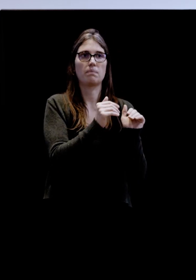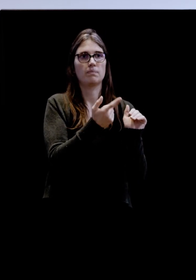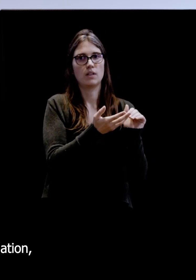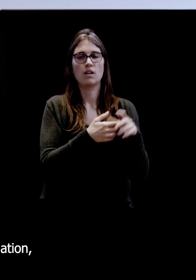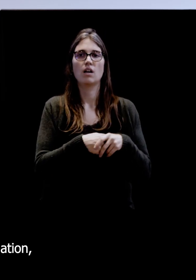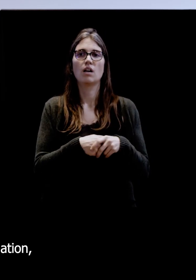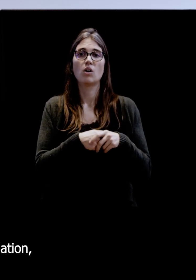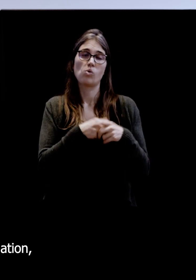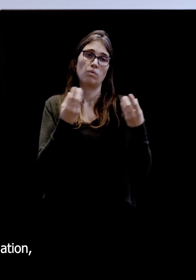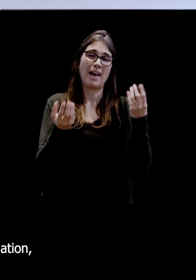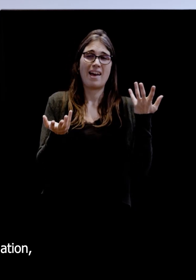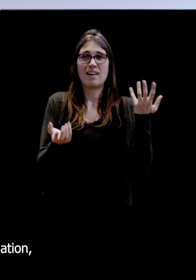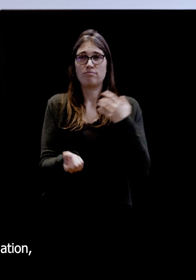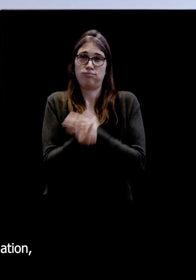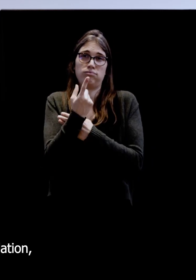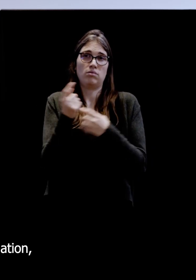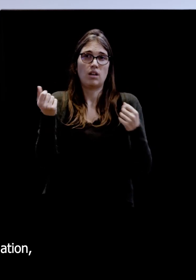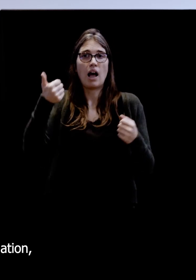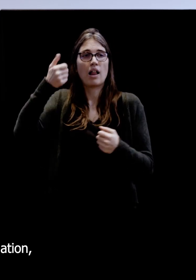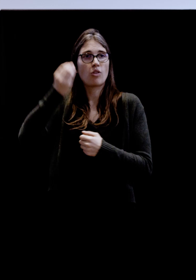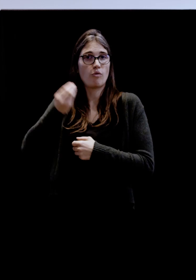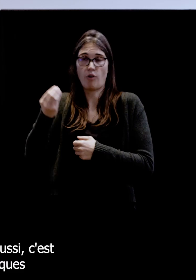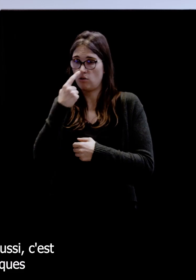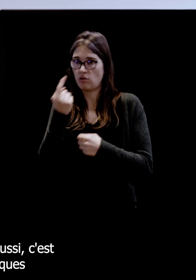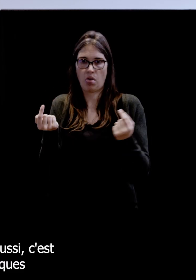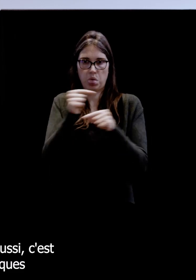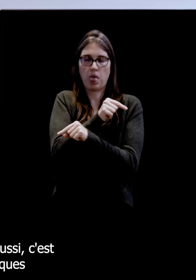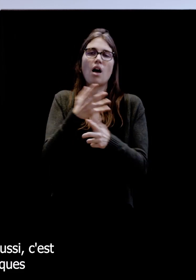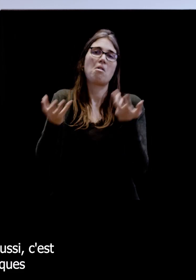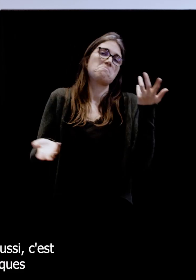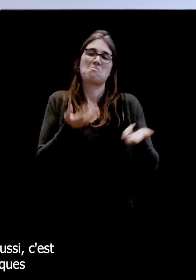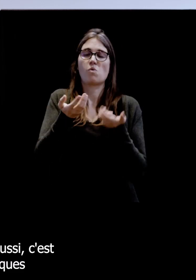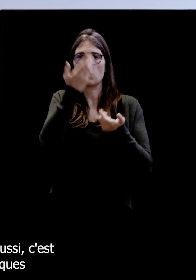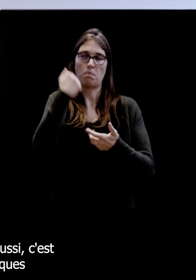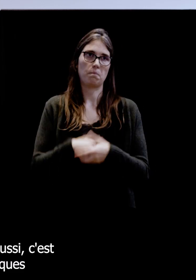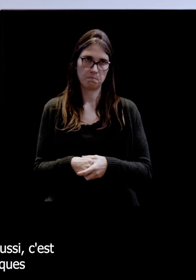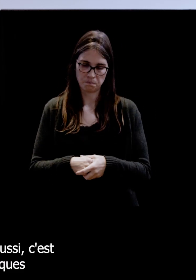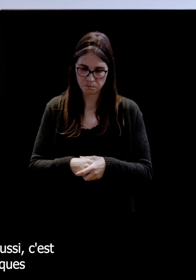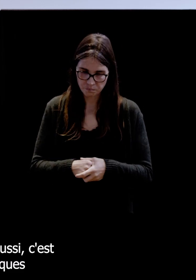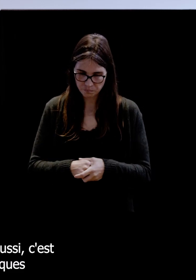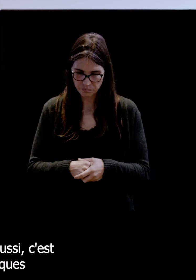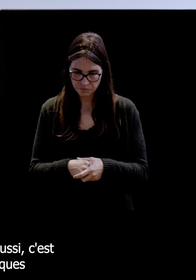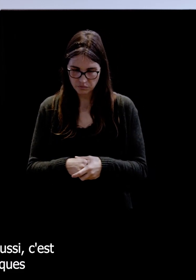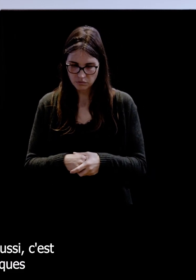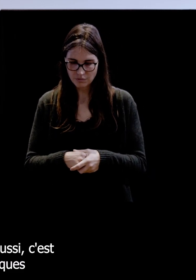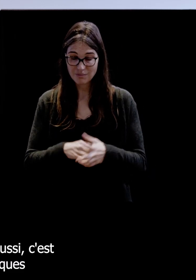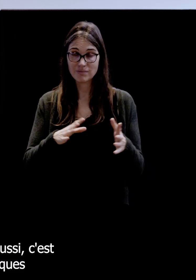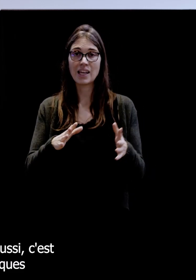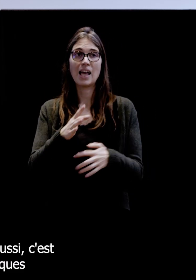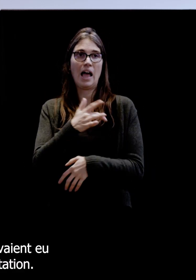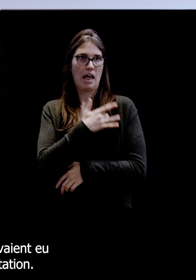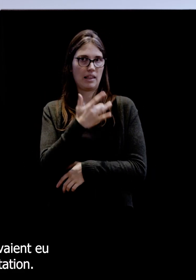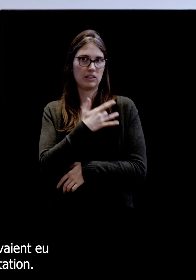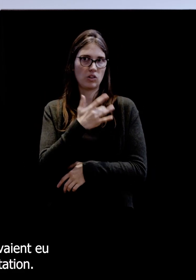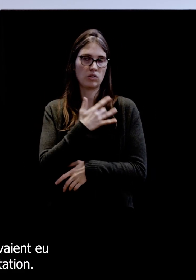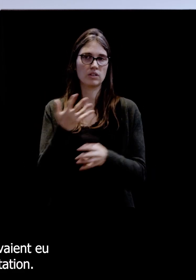complètement anosmique. Donc il y a une corrélation, mais partielle. Et ce qui était amusant aussi, c'est que les plus hyposmiques, les plus